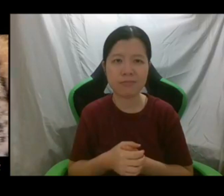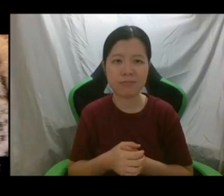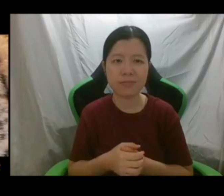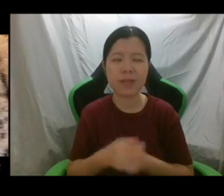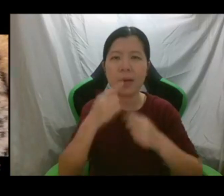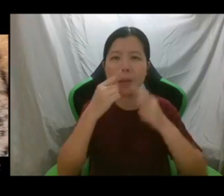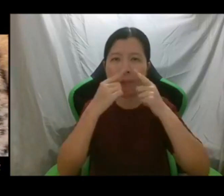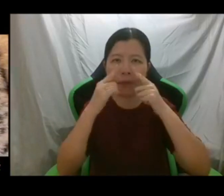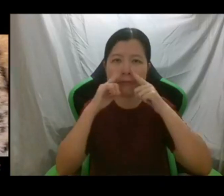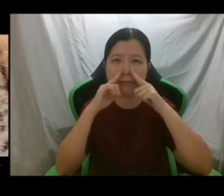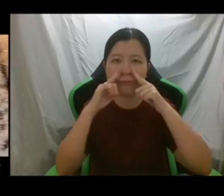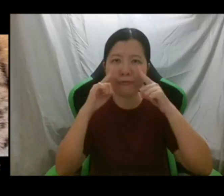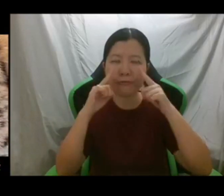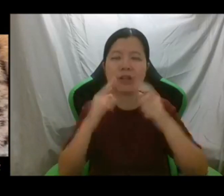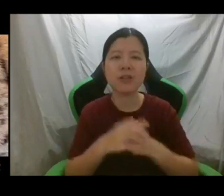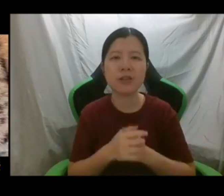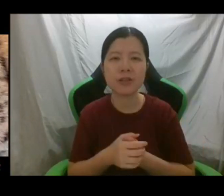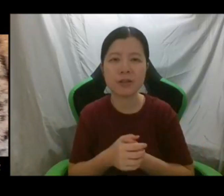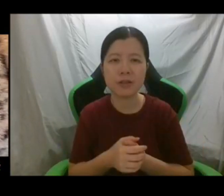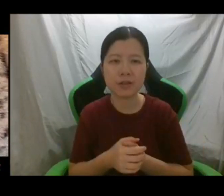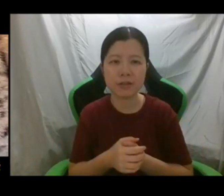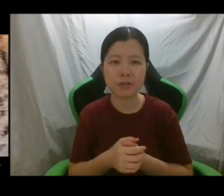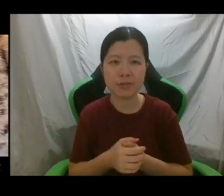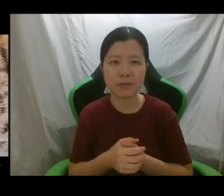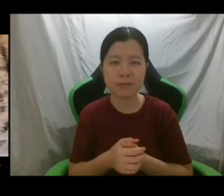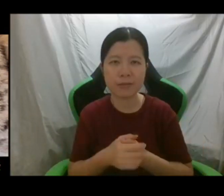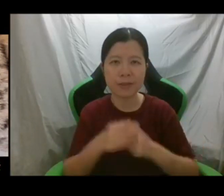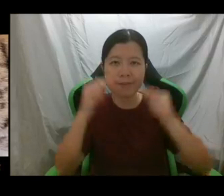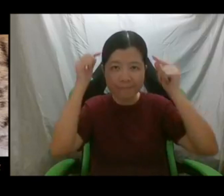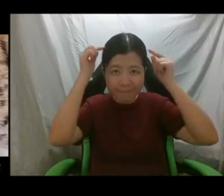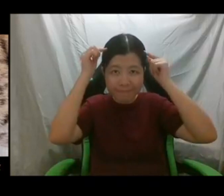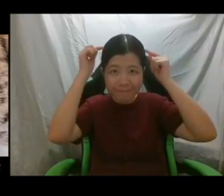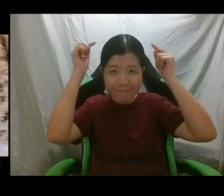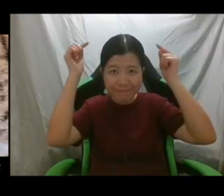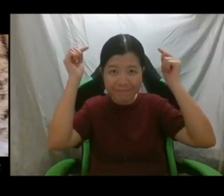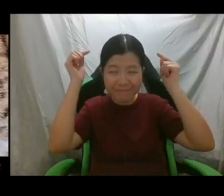闊鼻，細細隻嘅圓耳仔，